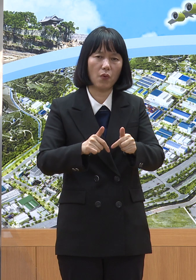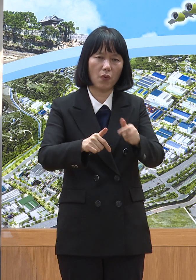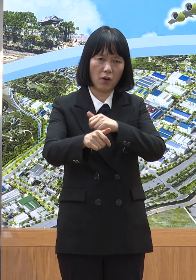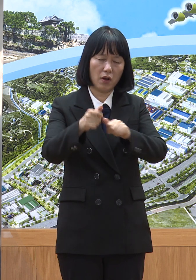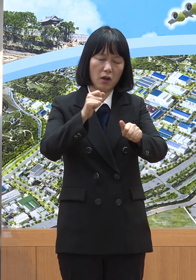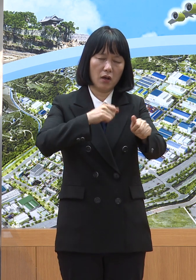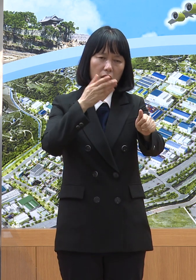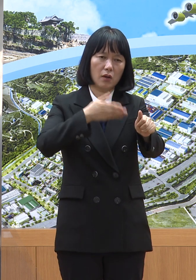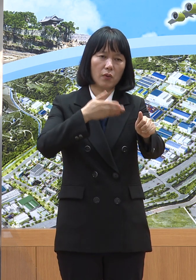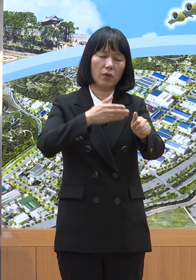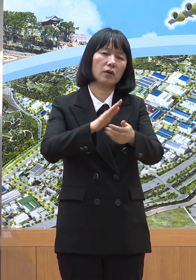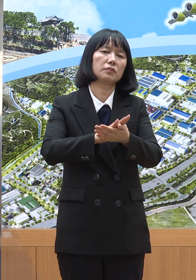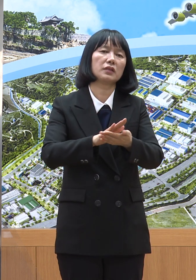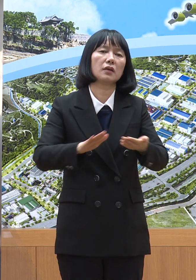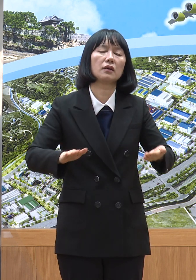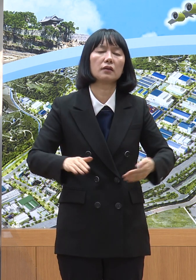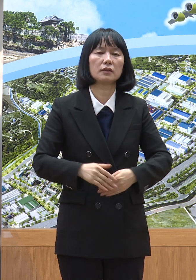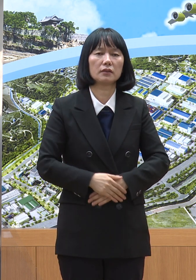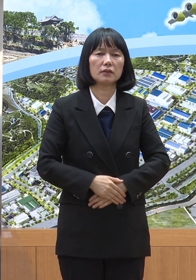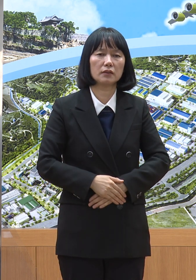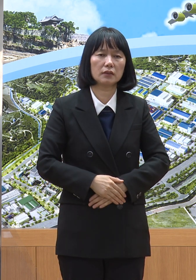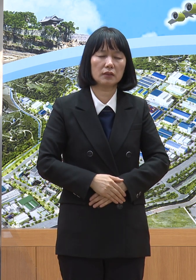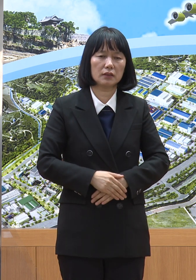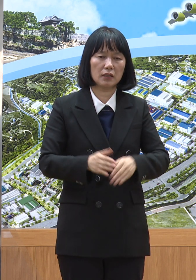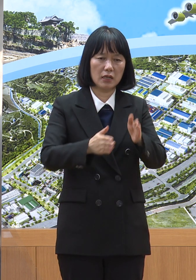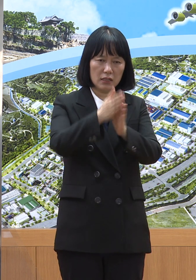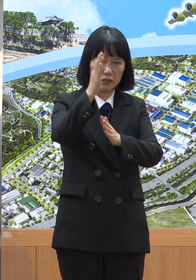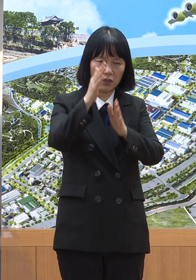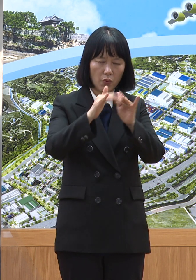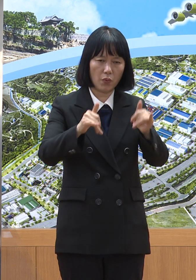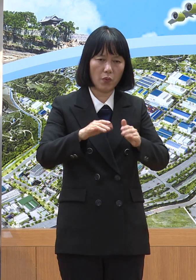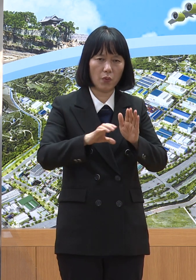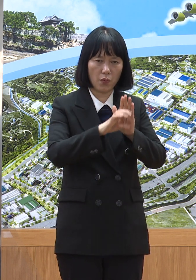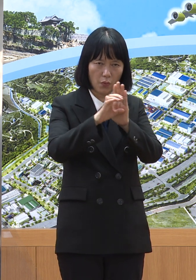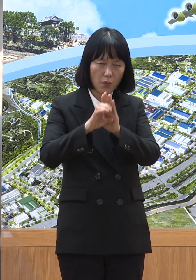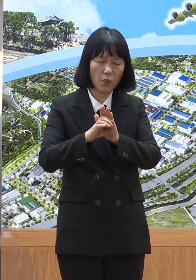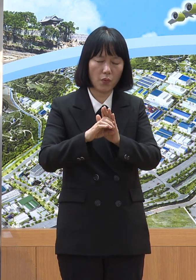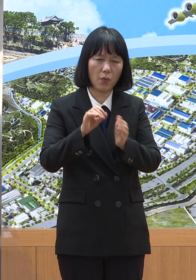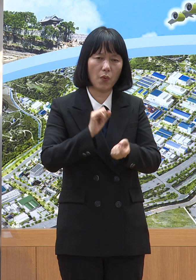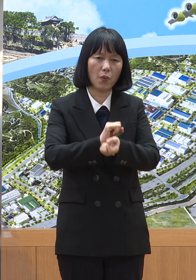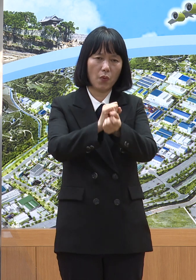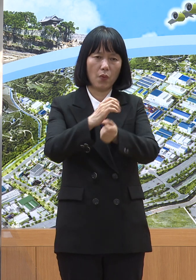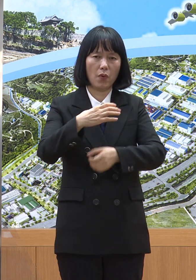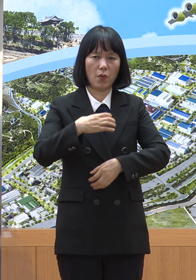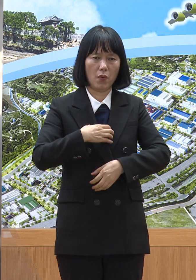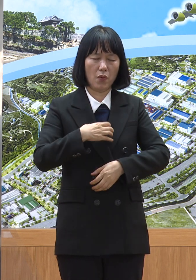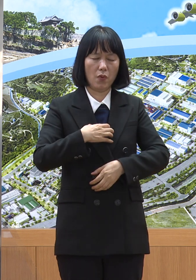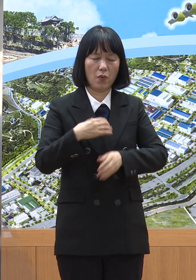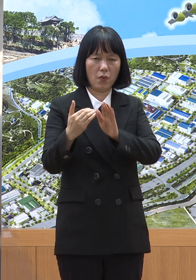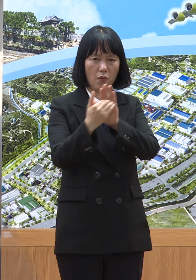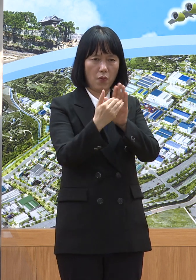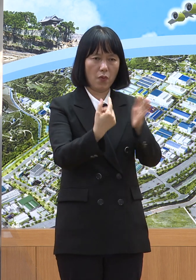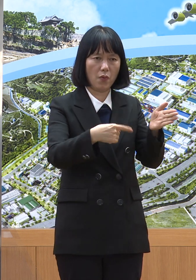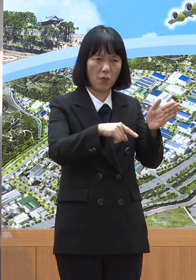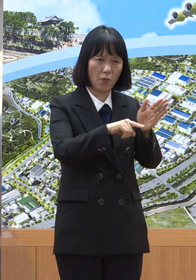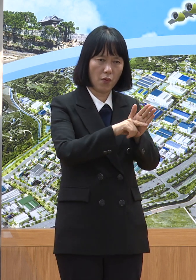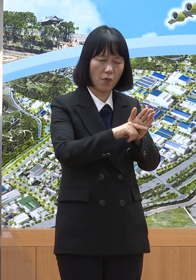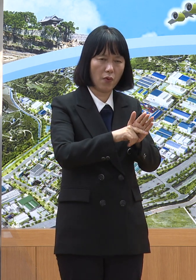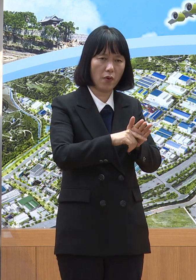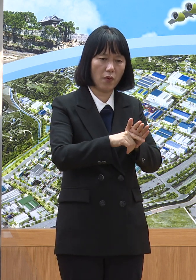적극 협조하여 줄 것을 요청하였습니다. 시민들께서도 코로나19 감염 위기 극복을 위하여